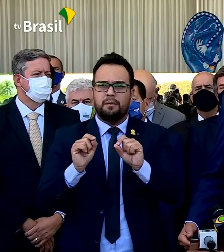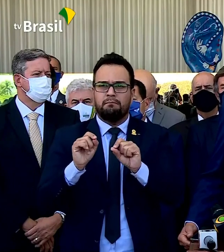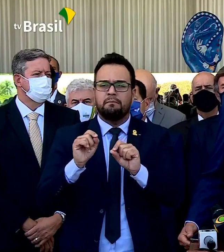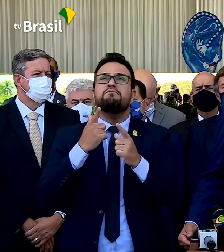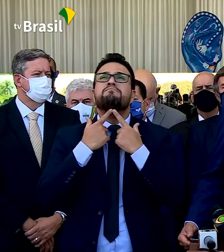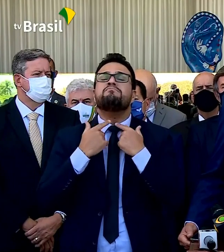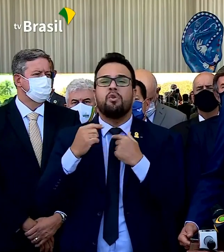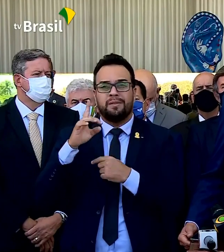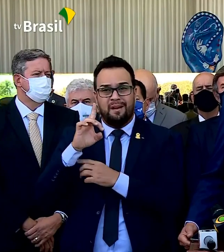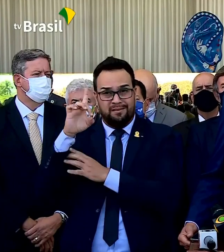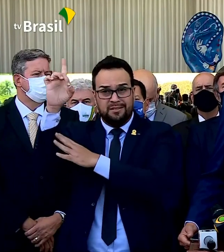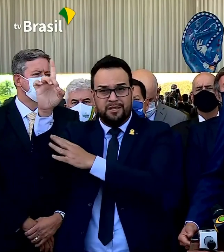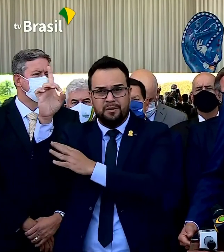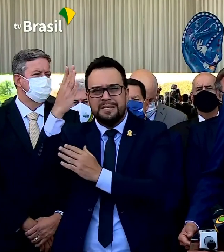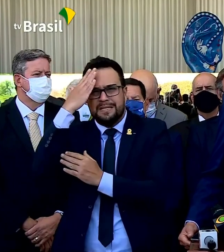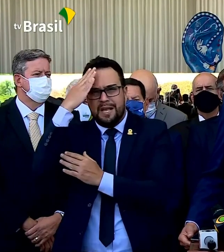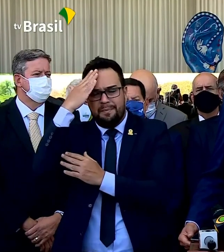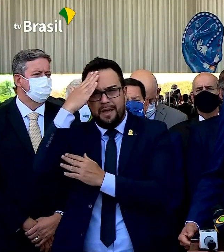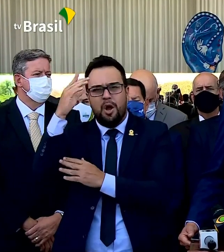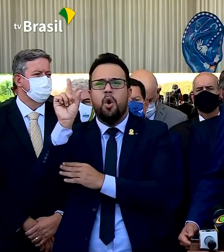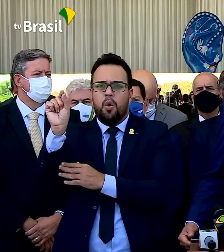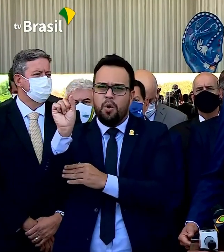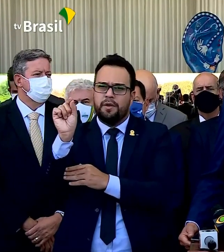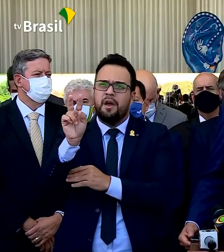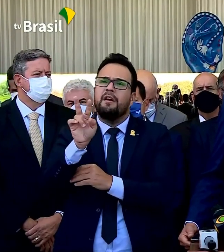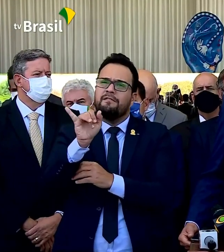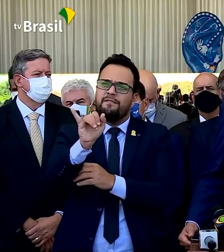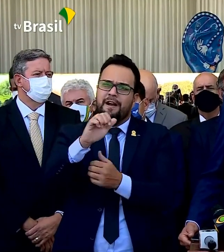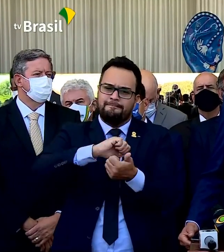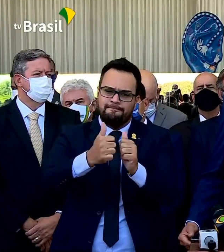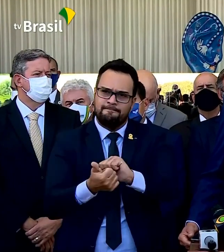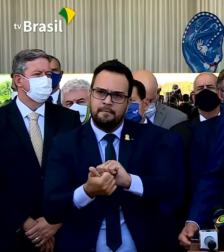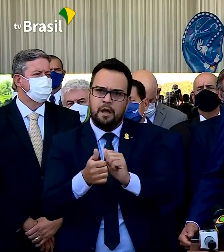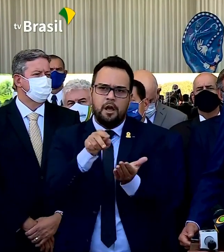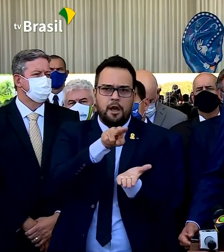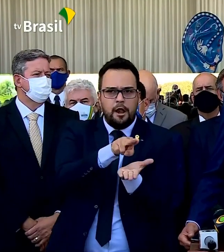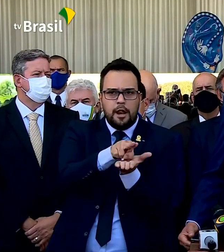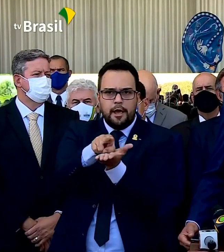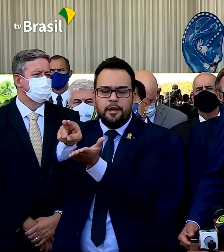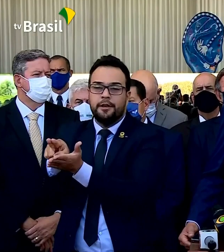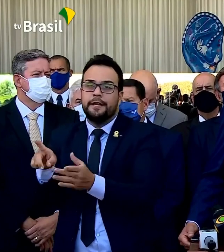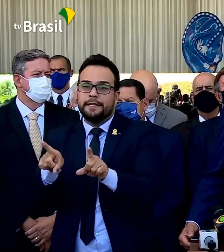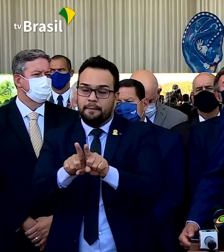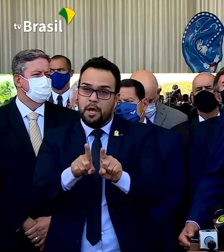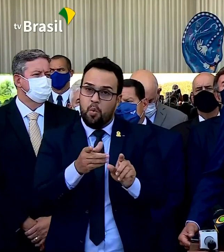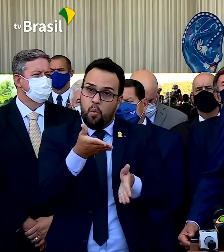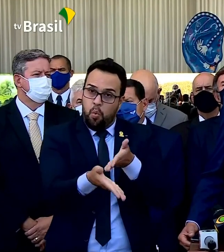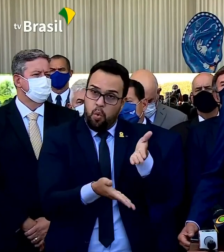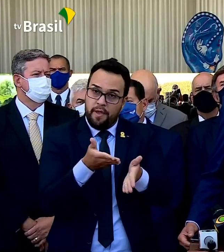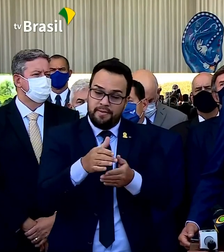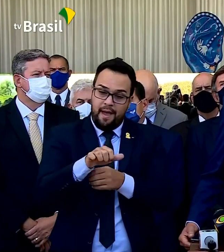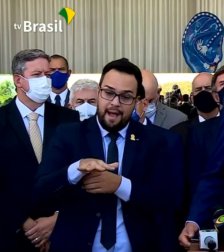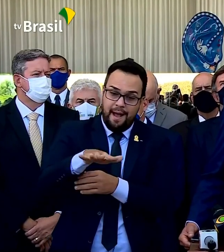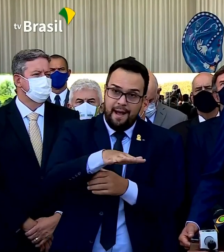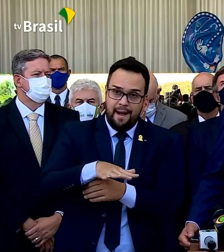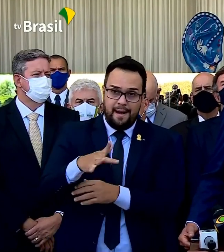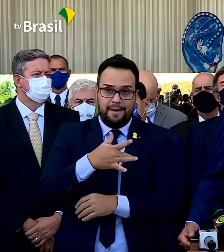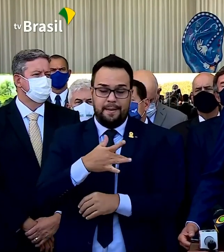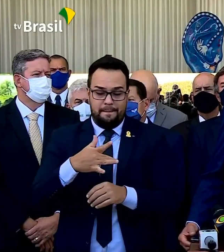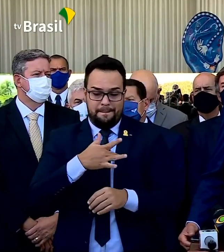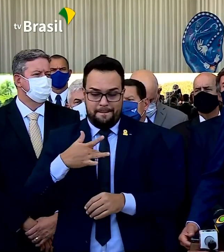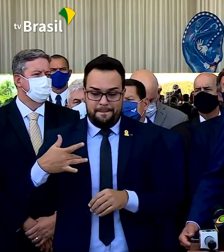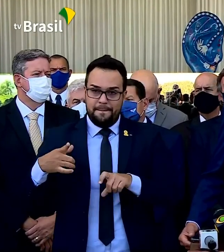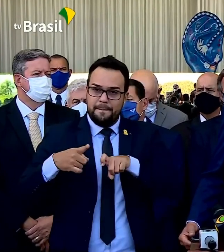quiser, saberemos tanto habilitar leitos, saberemos cuidar da nossa área de médicos também